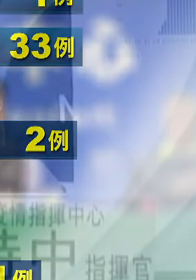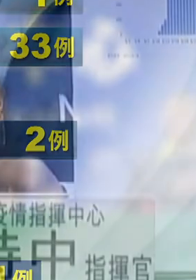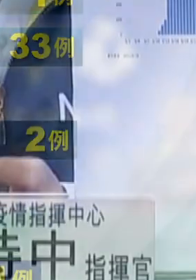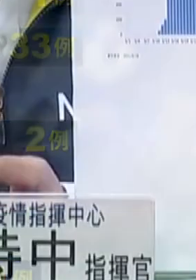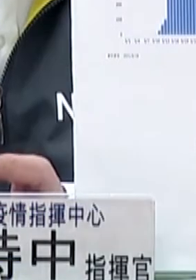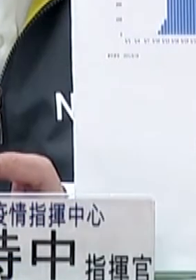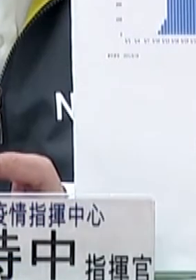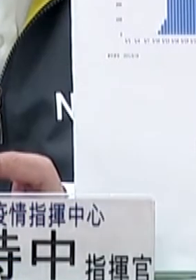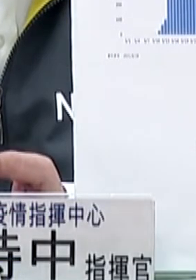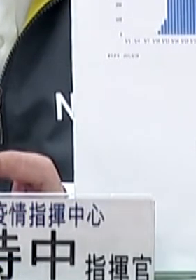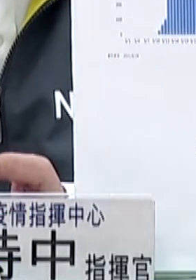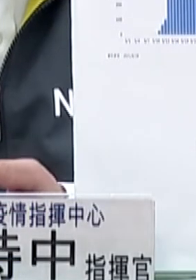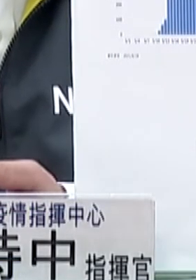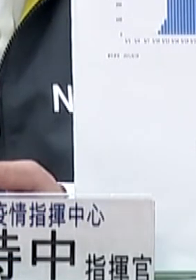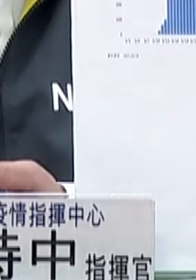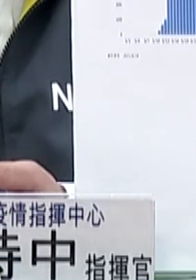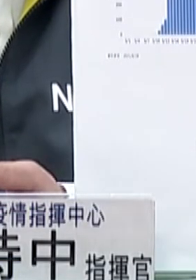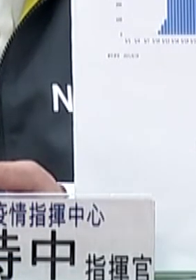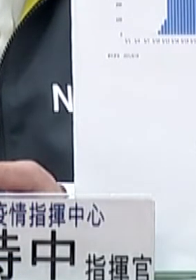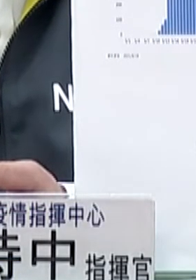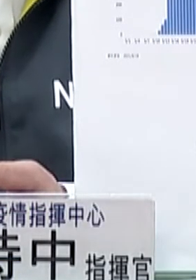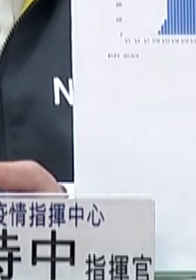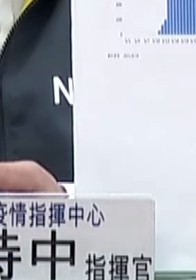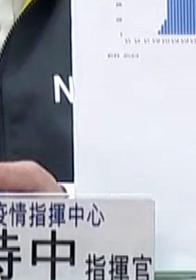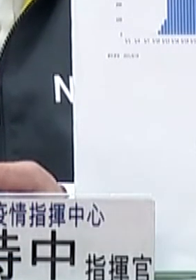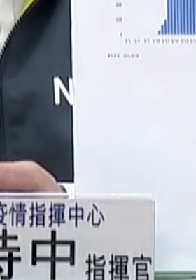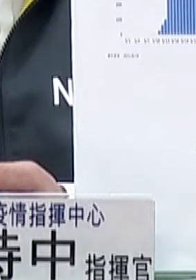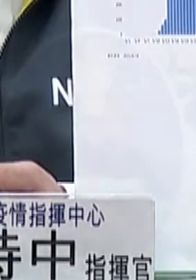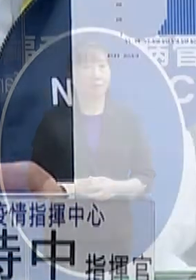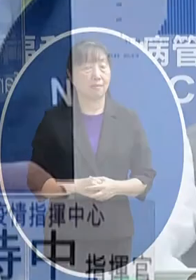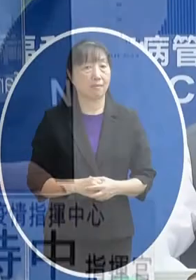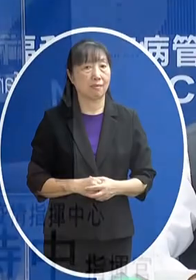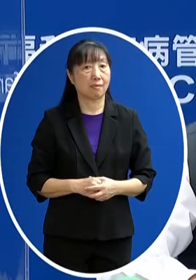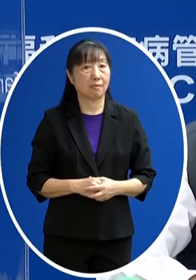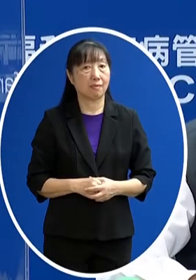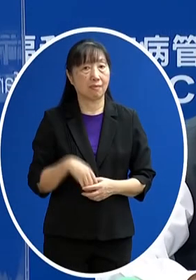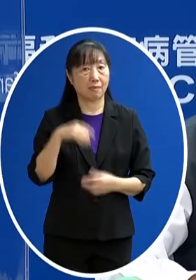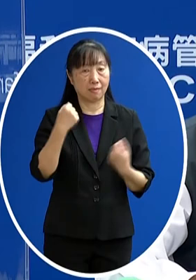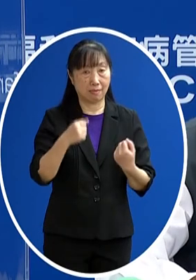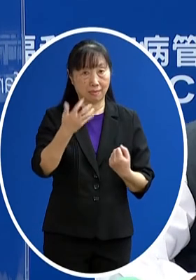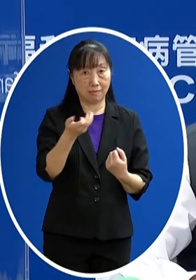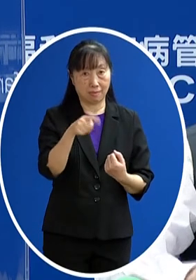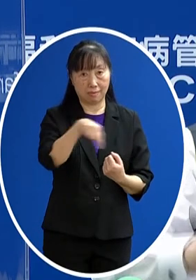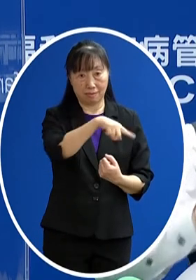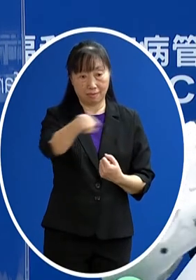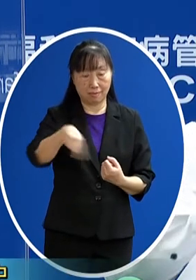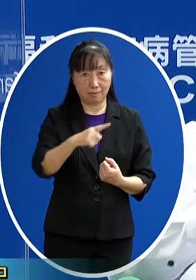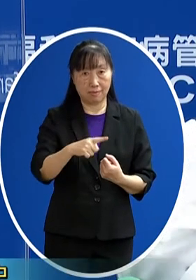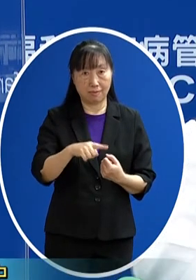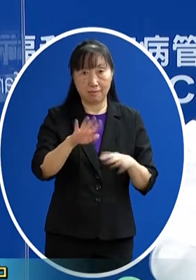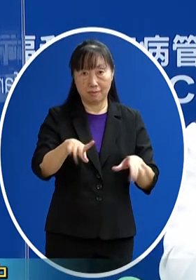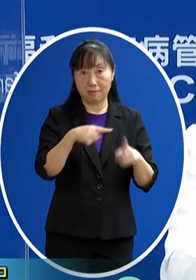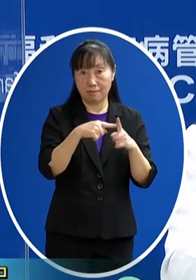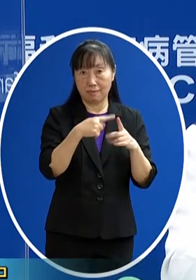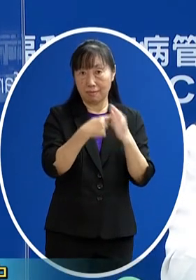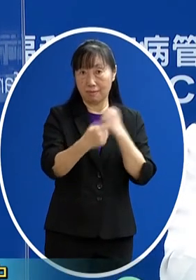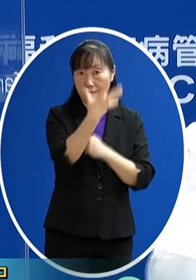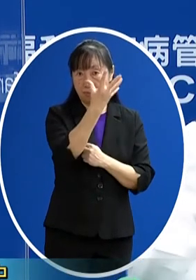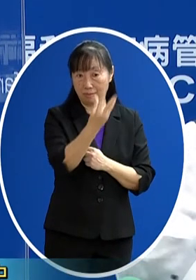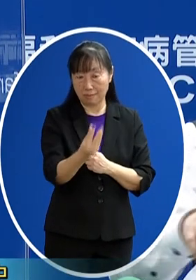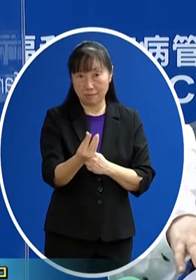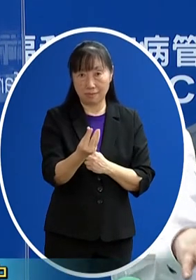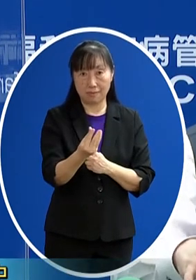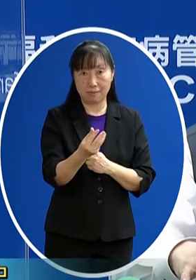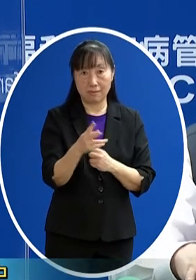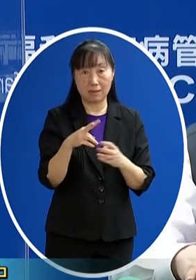第4天单日新增病例数低于100例，再创3级警戒以来新低。 今天的案件数比较少，当然